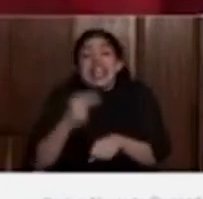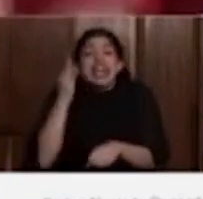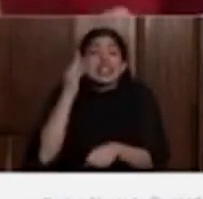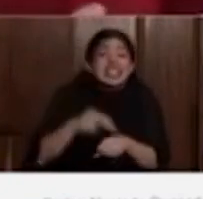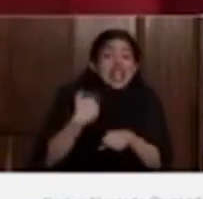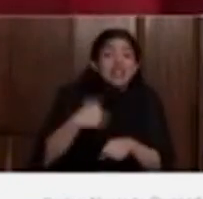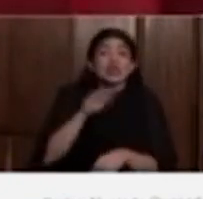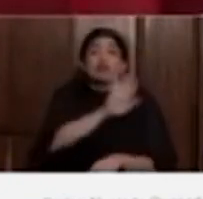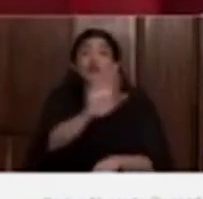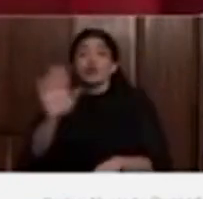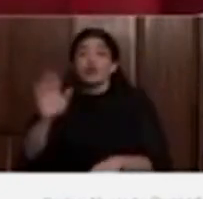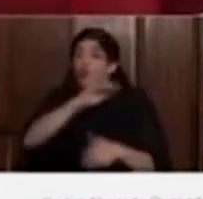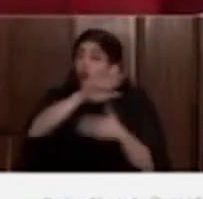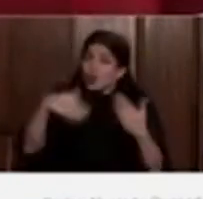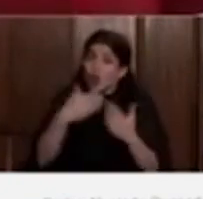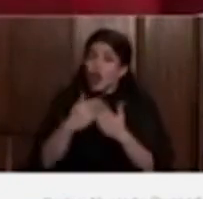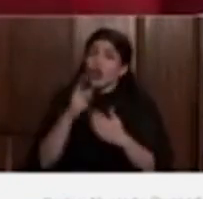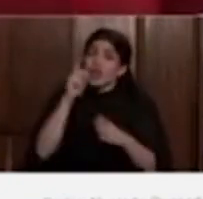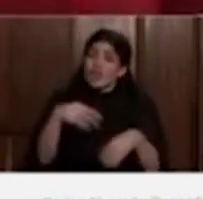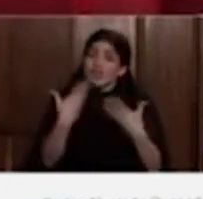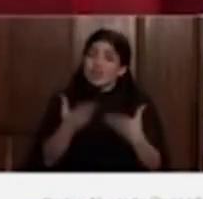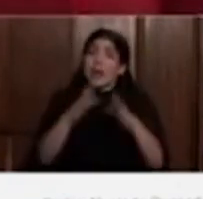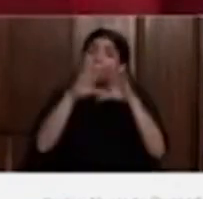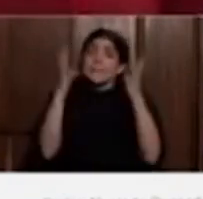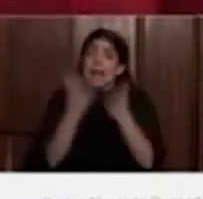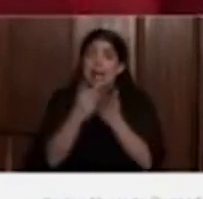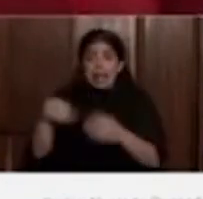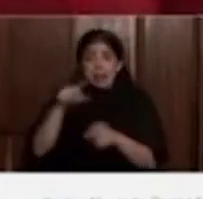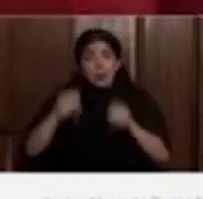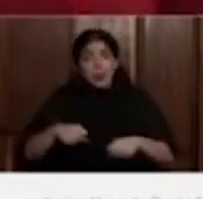suyos y los de todos tengan un planeta donde vivir.